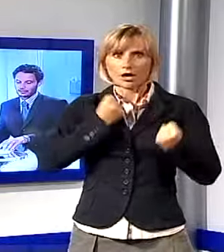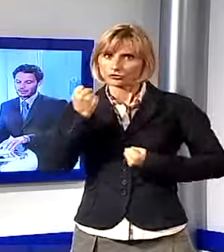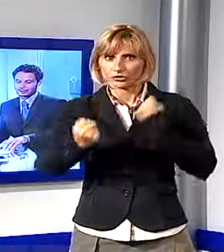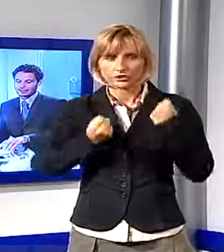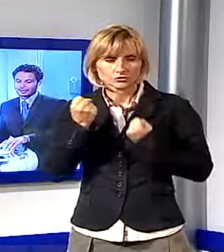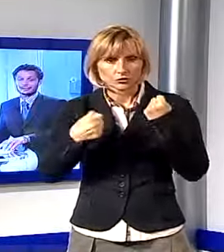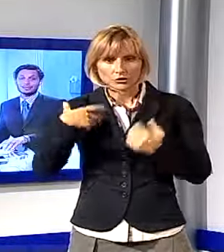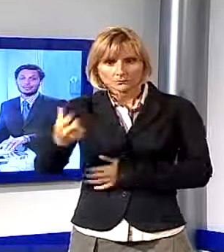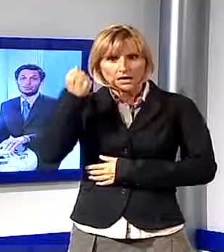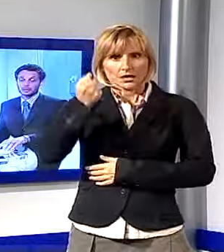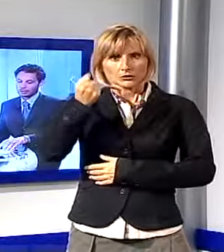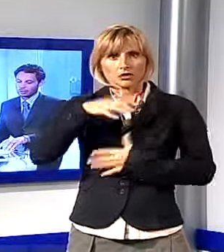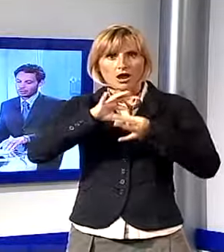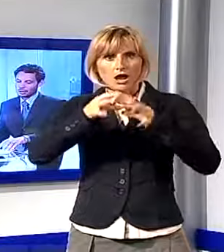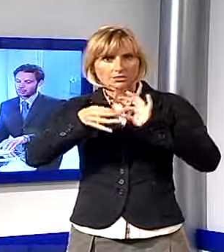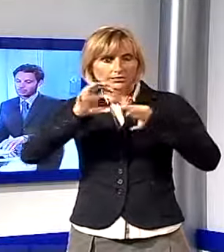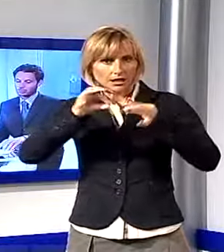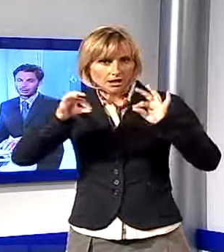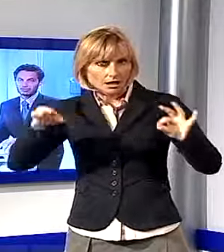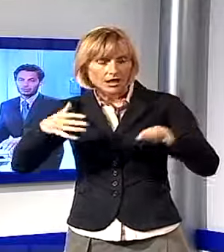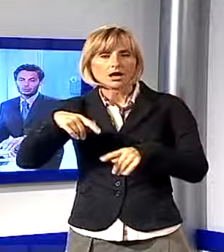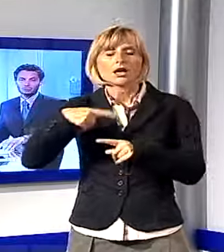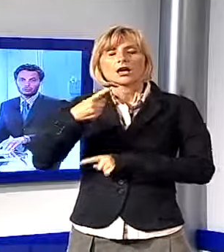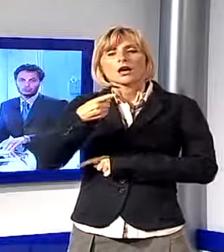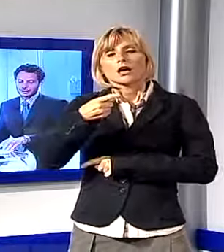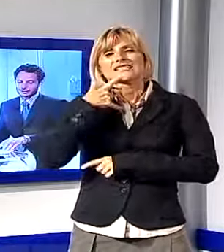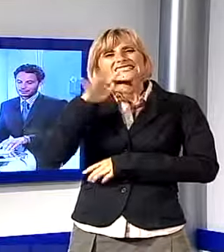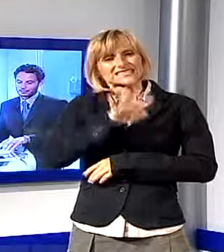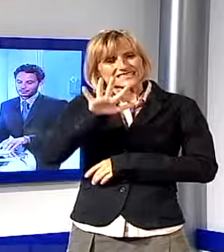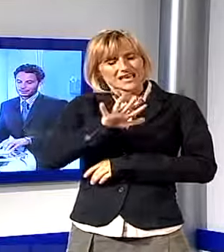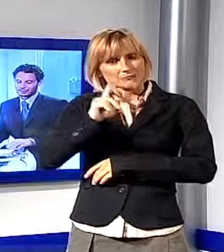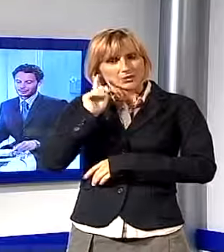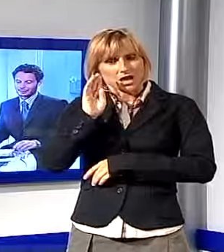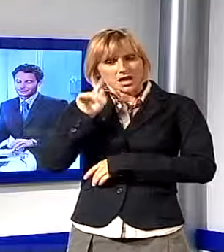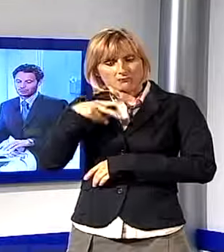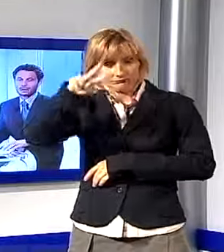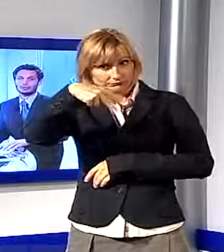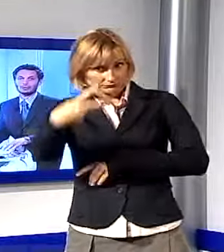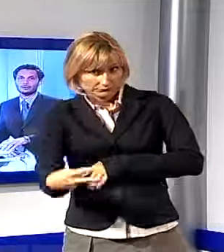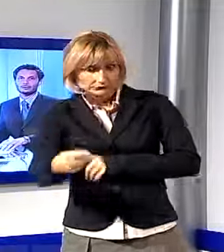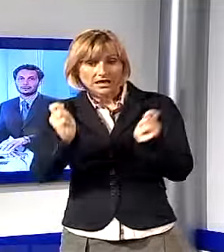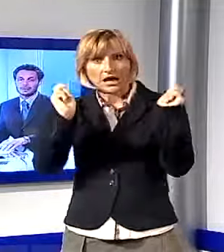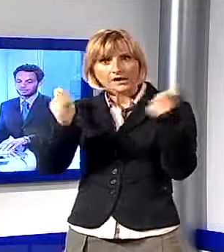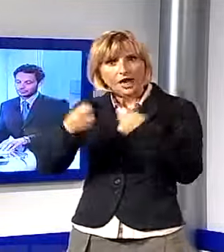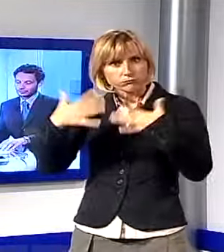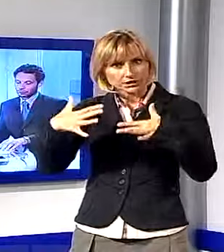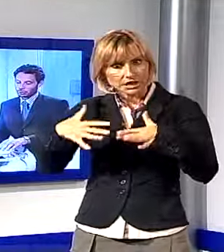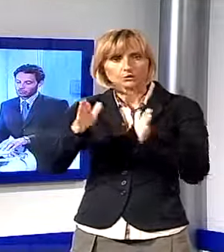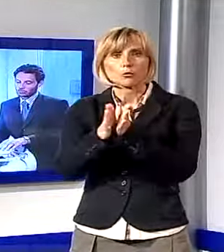mano una catena e un lucchetto. Secondo quanto ricostruito, l'aggredito sarebbe stato rapinato del portafogli.